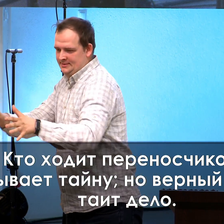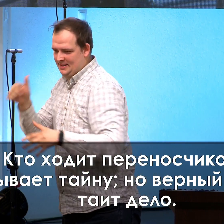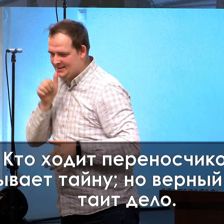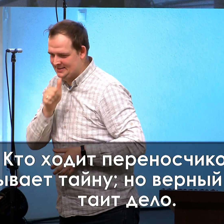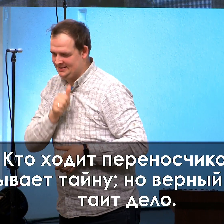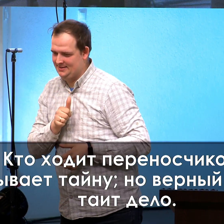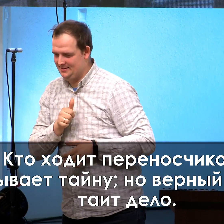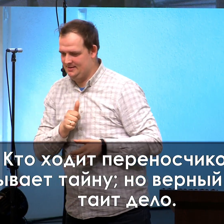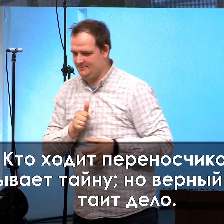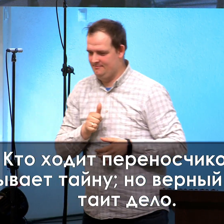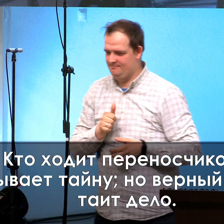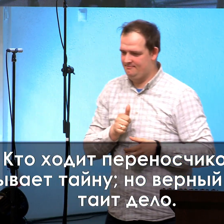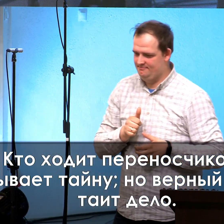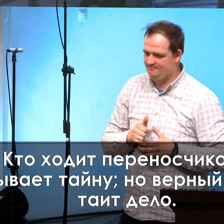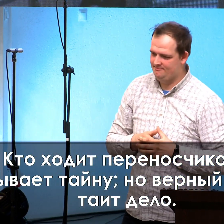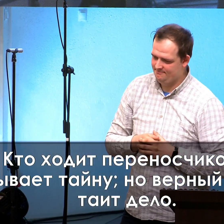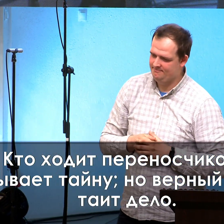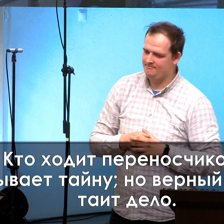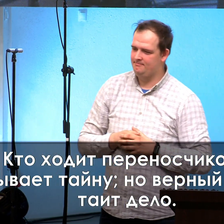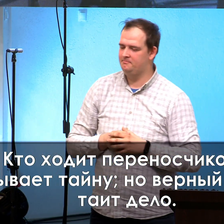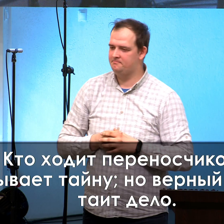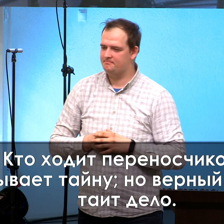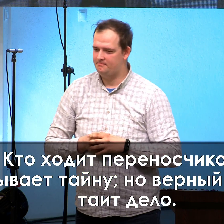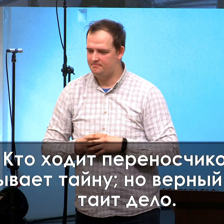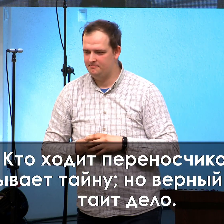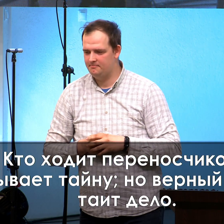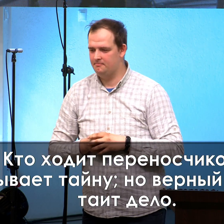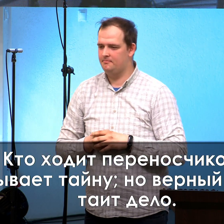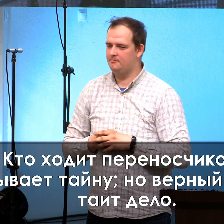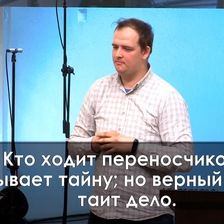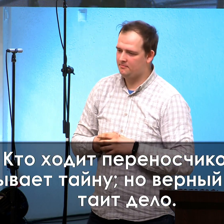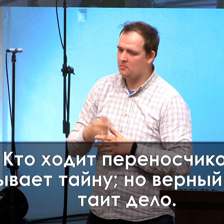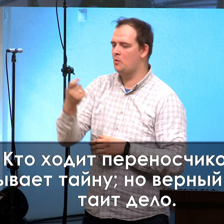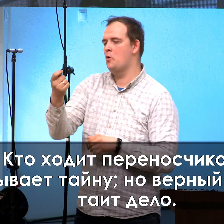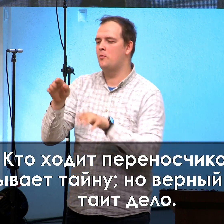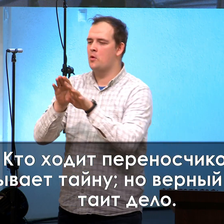открывали свое сердце для вот этого нехорошего.